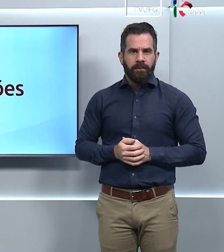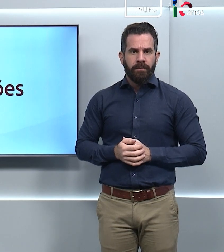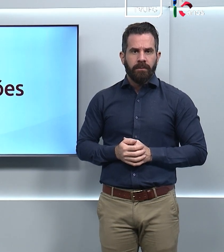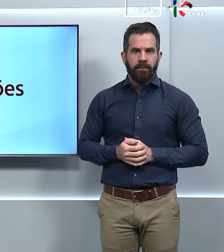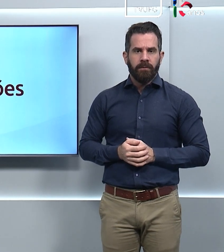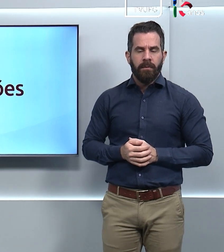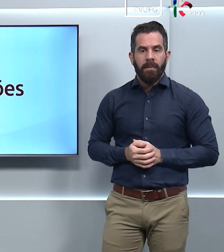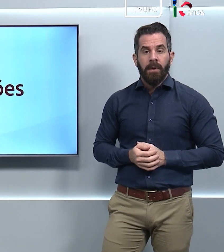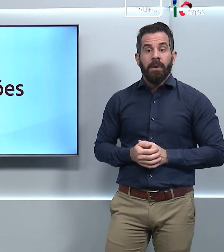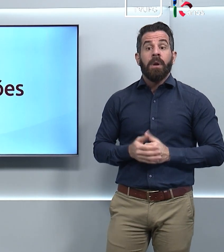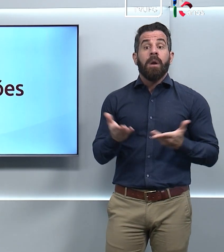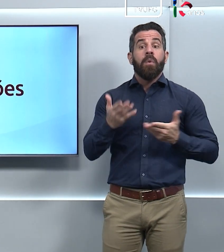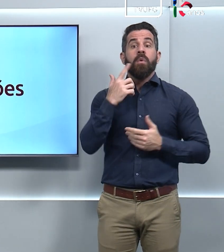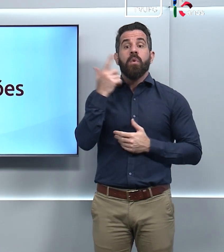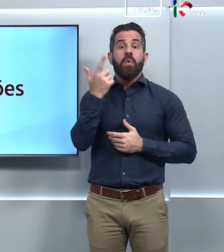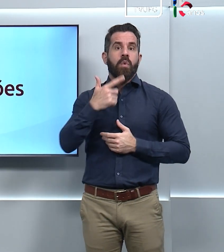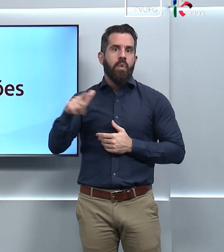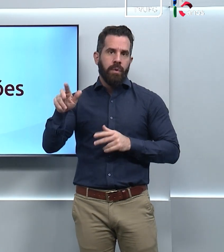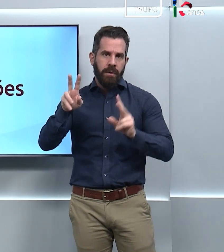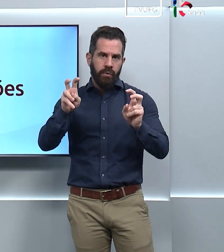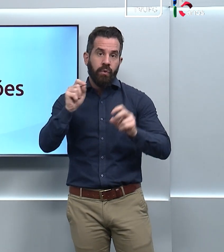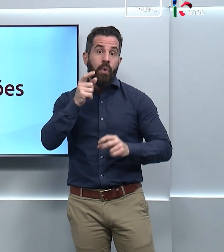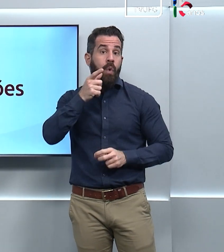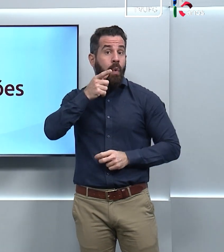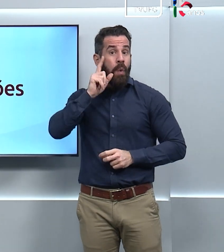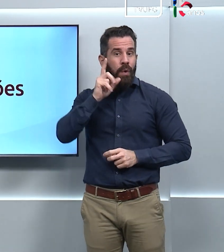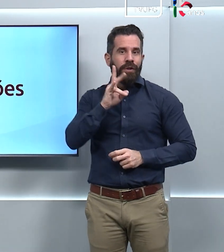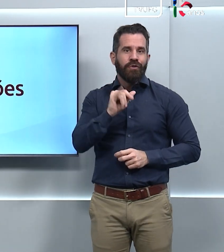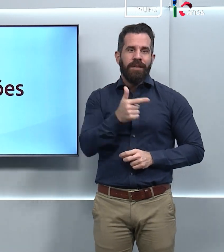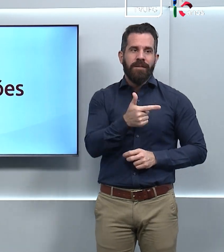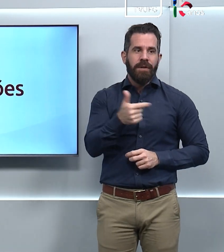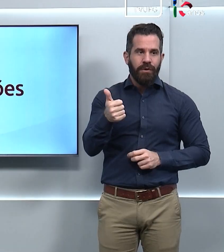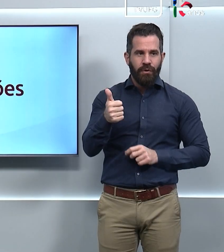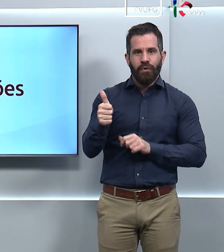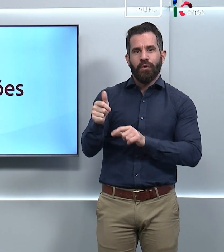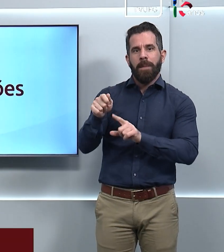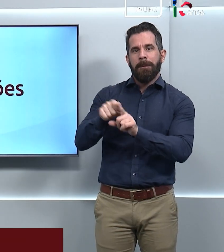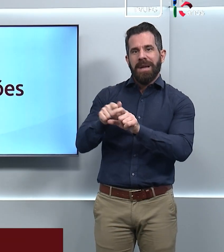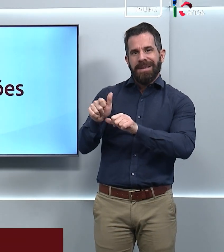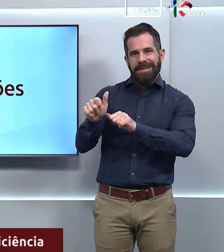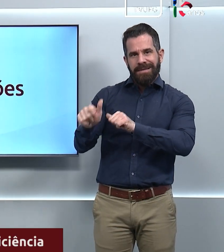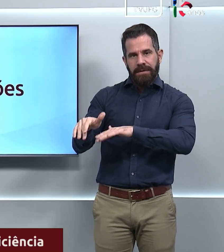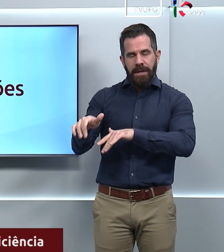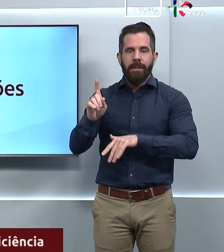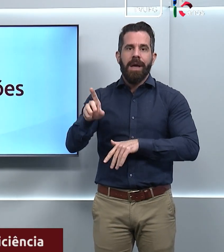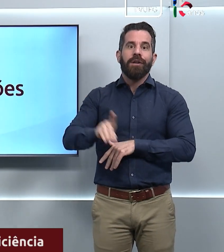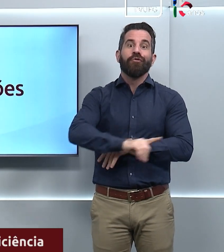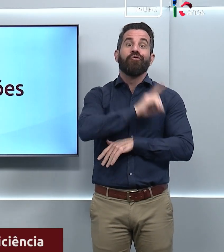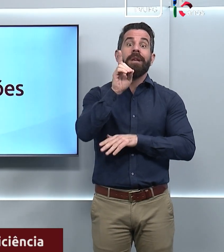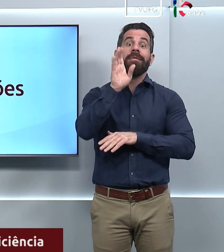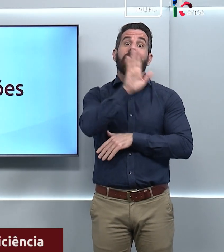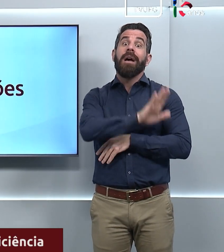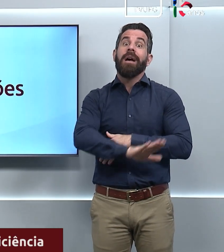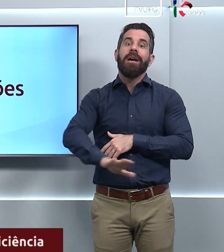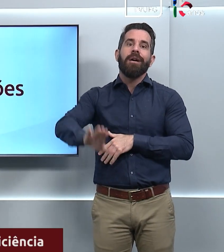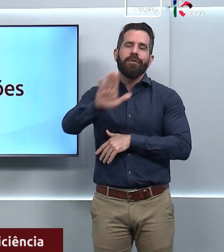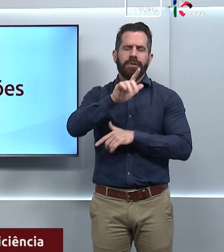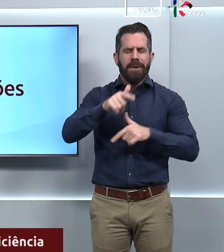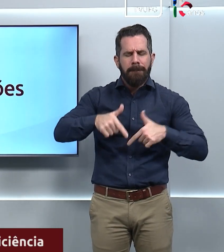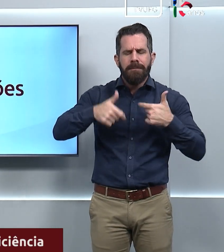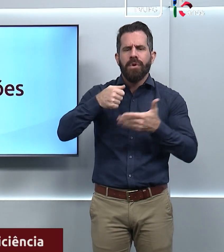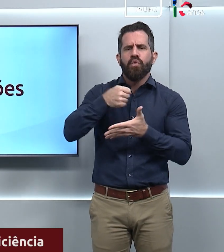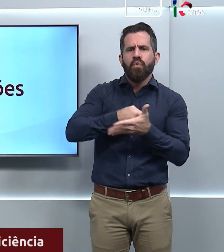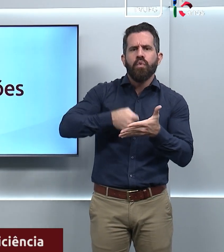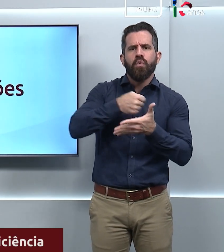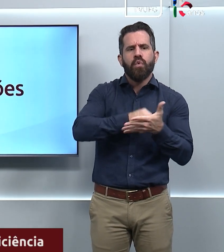Bom, e mudando de assunto, ontem, 21 de setembro, o Brasil celebrou o Dia Nacional de Luta da Pessoa com Deficiência. A data ressalta